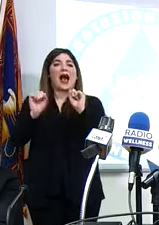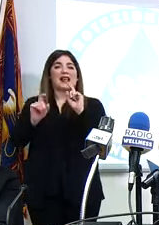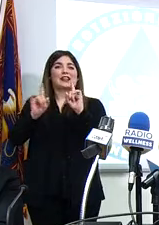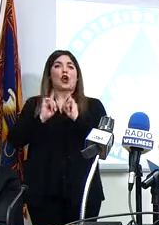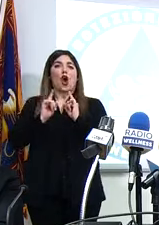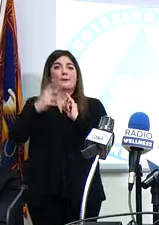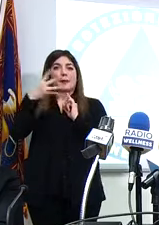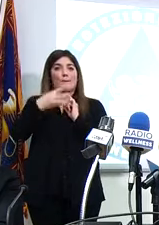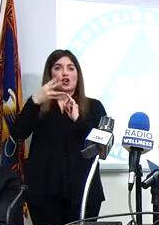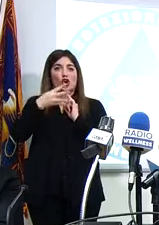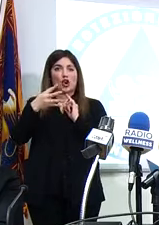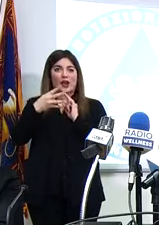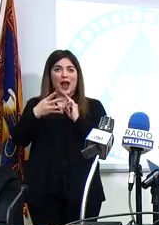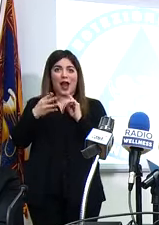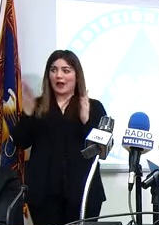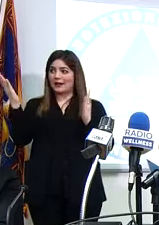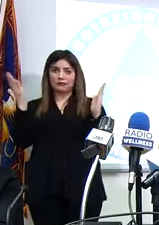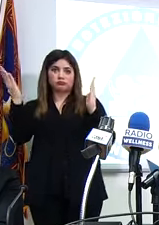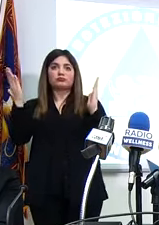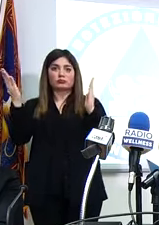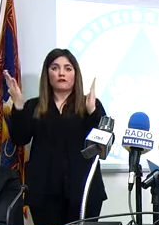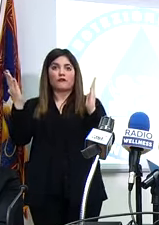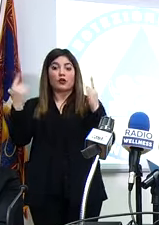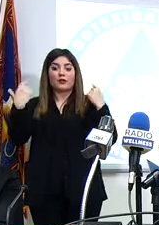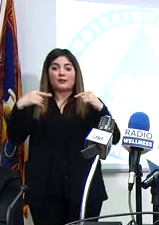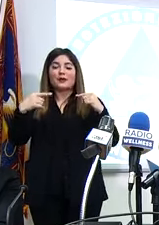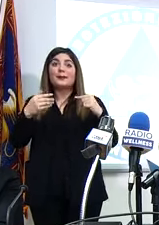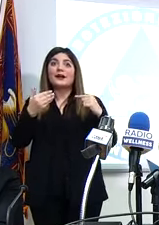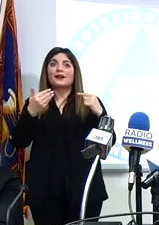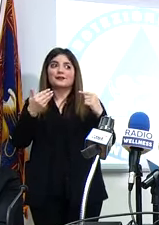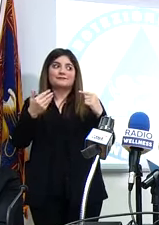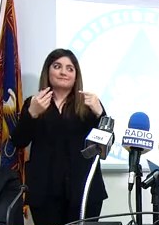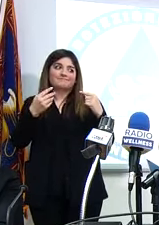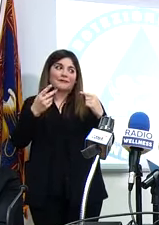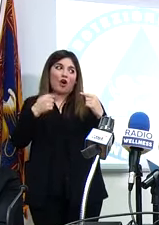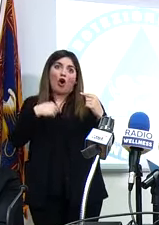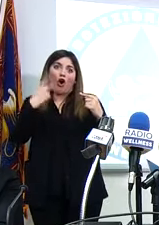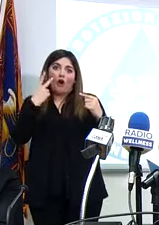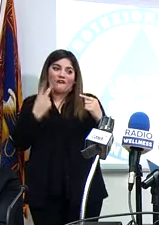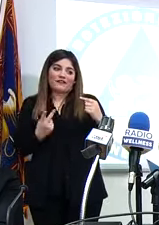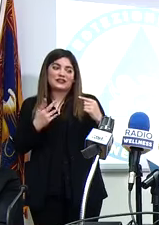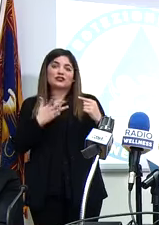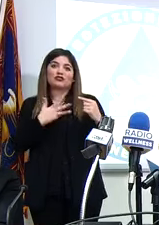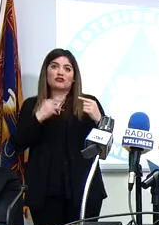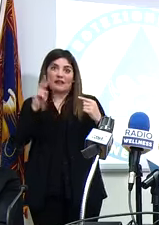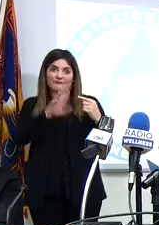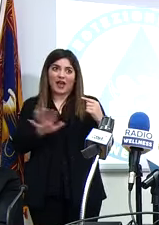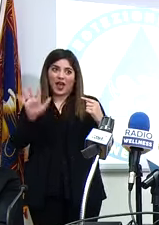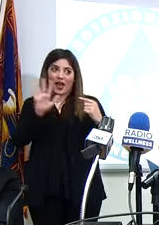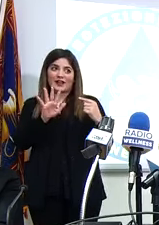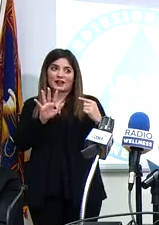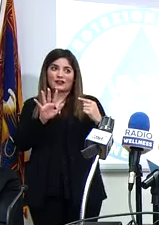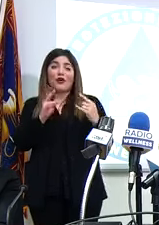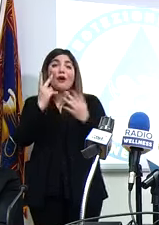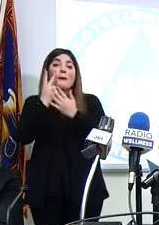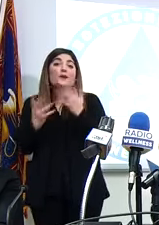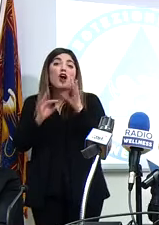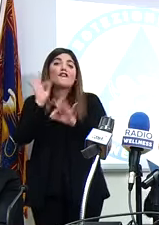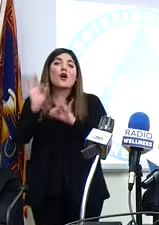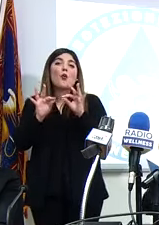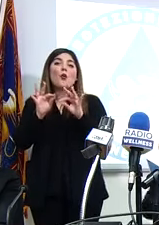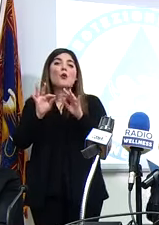questi saranno una risorsa anche per quello che ho visto il Veneto sta proponendo in maniera molto giusta, che di curare i pazienti a casa.